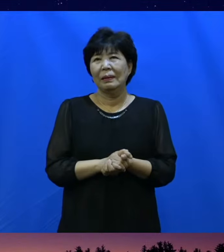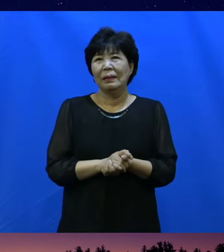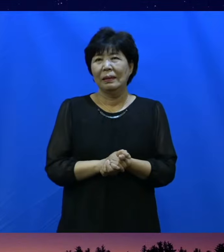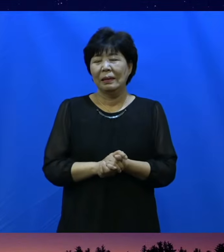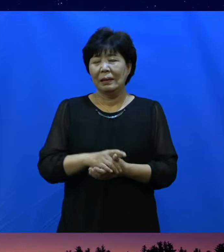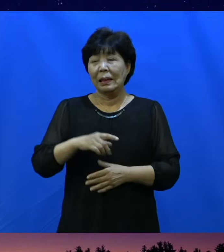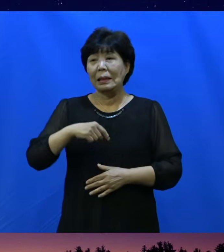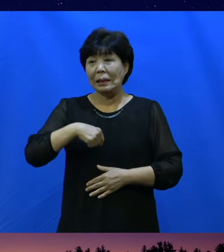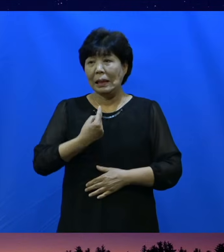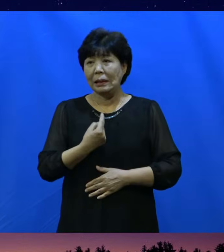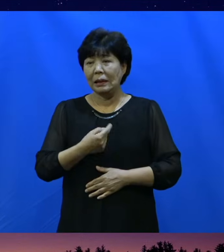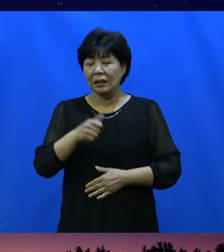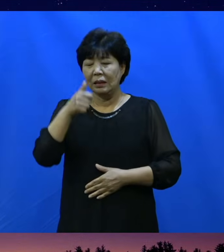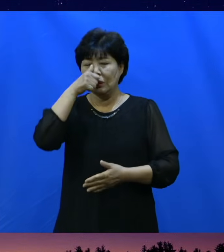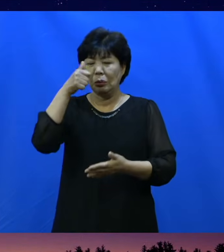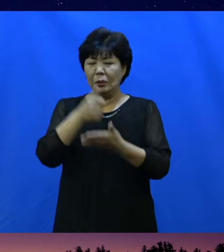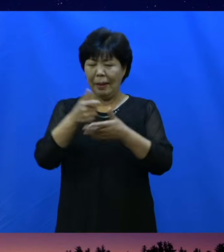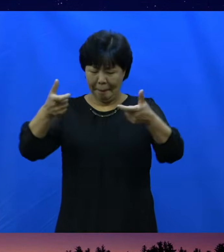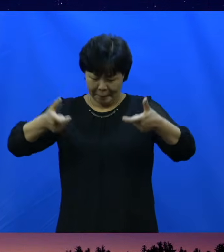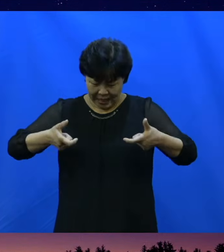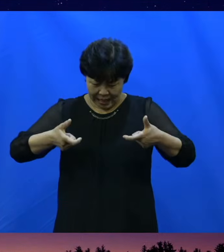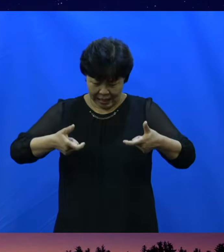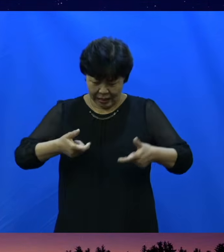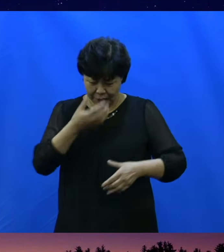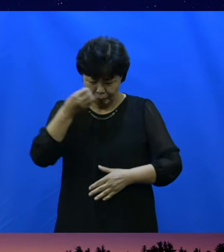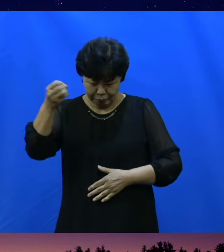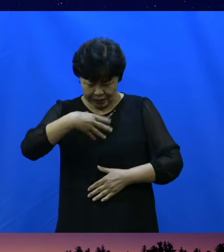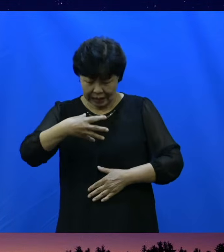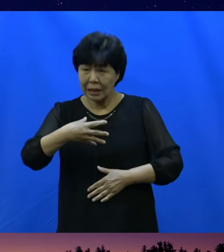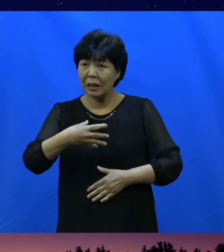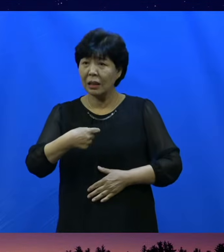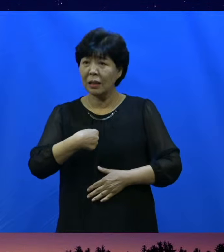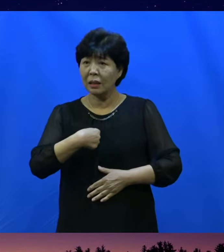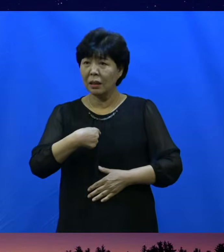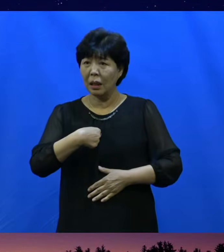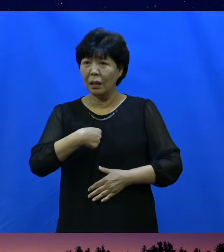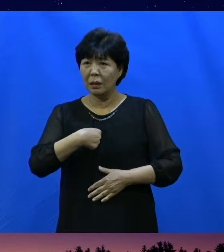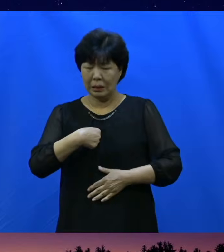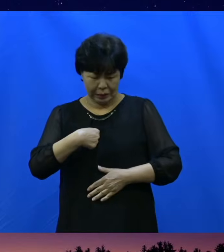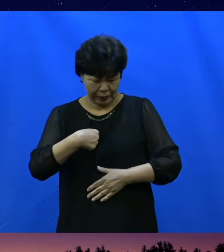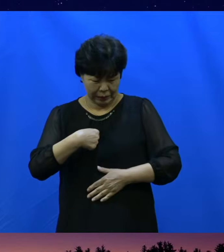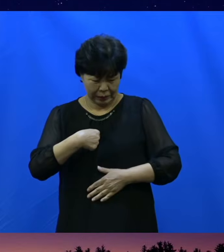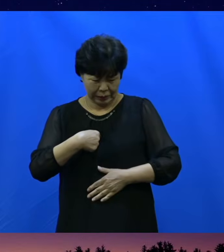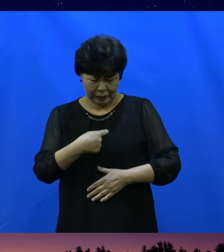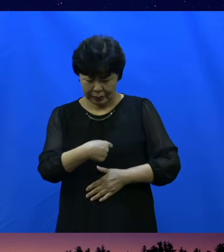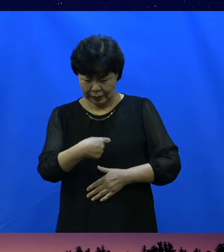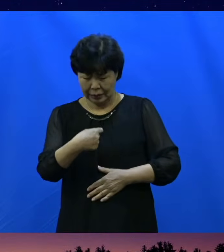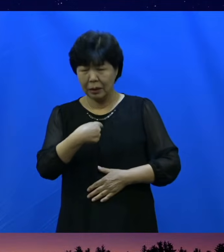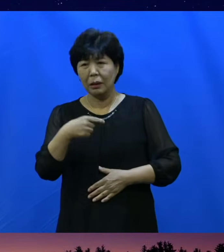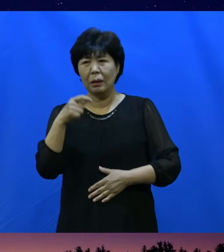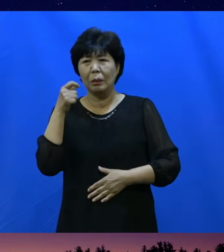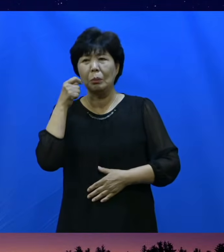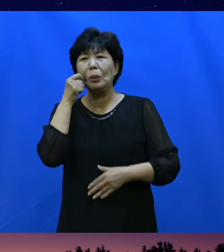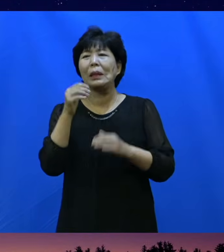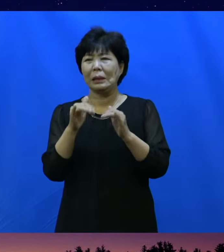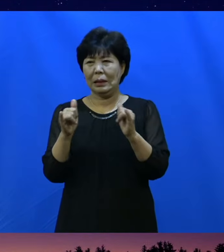자기를 정죄하고 자기를 비난하고 자기를 무시하고 자기를 아주 냉대하는 거죠. 그죠?